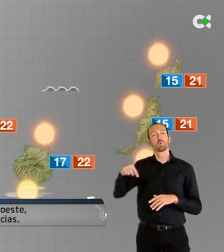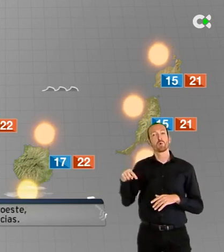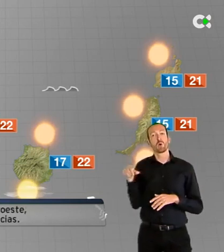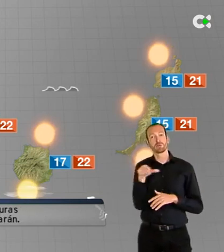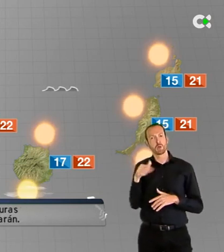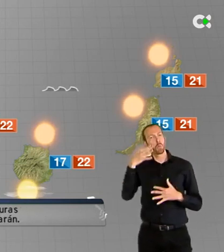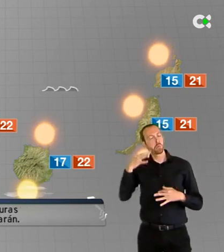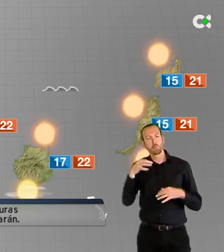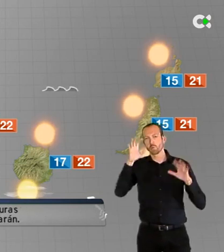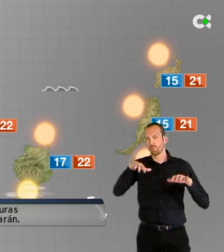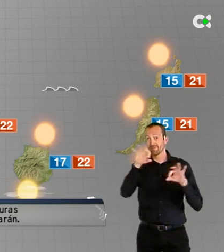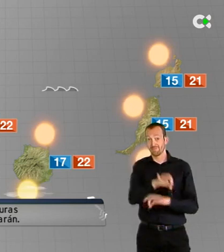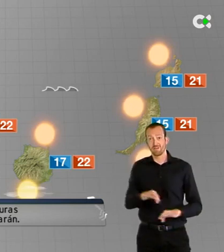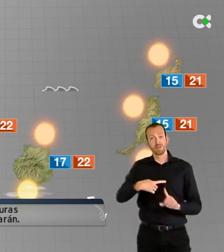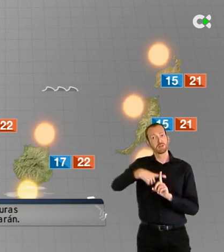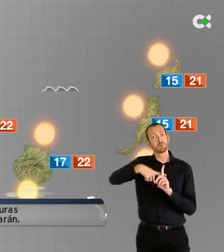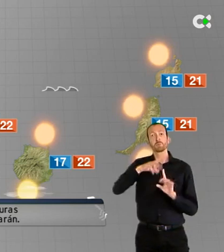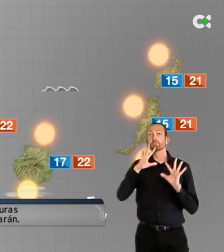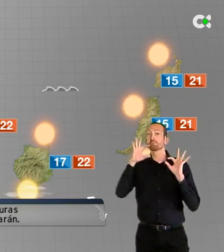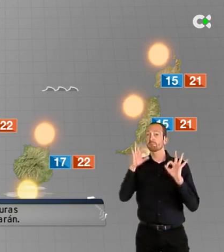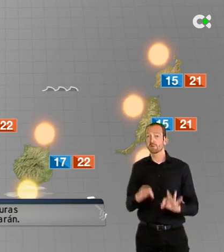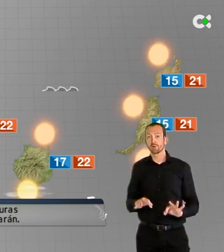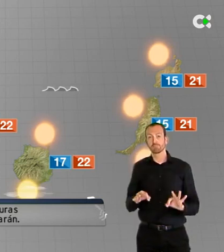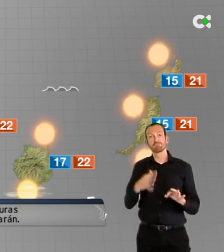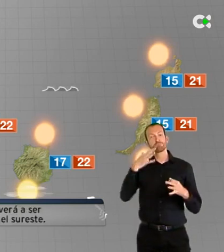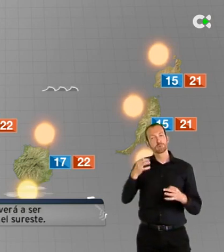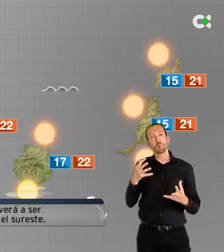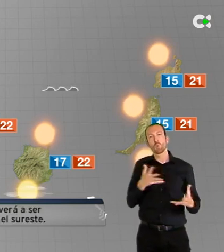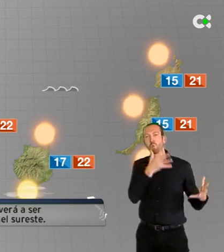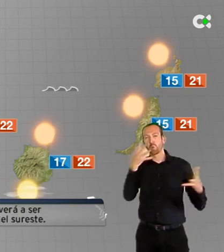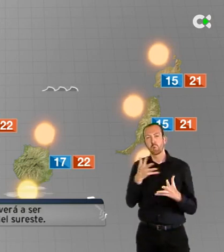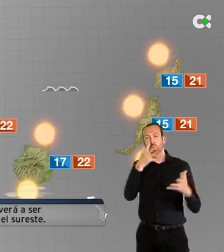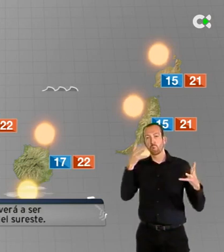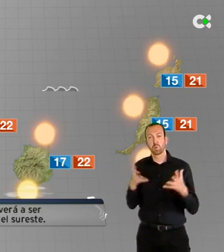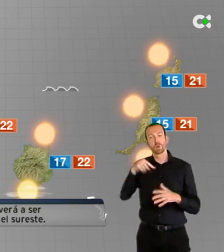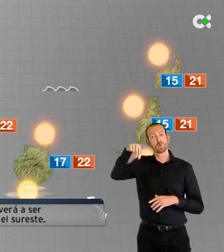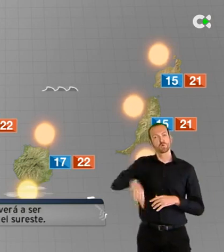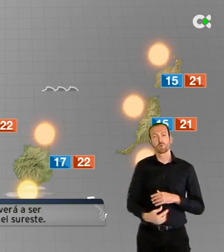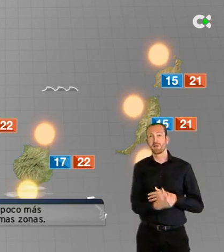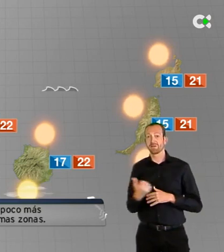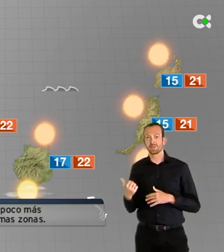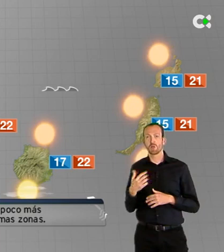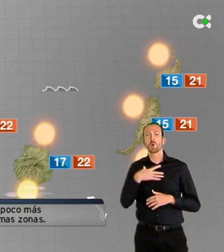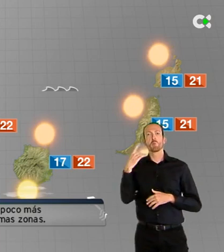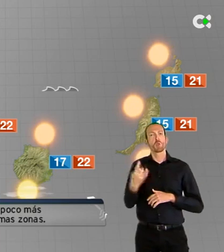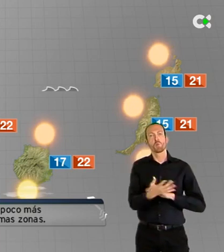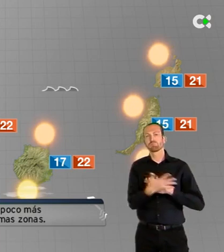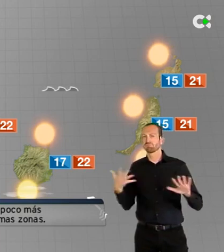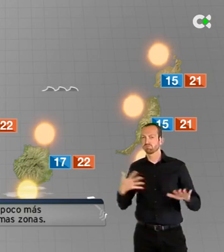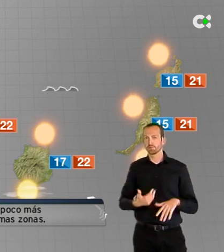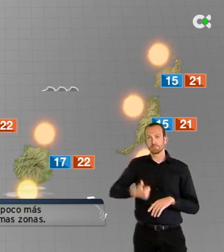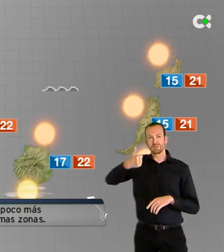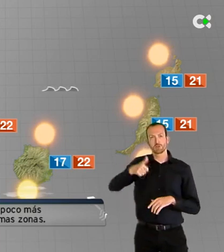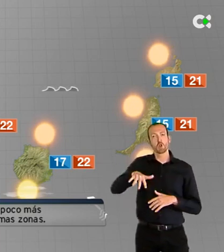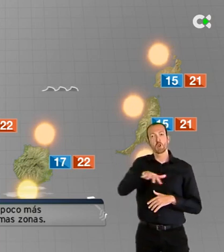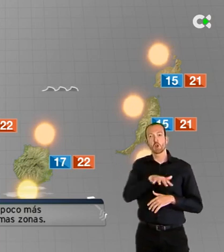consecuencias las temperaturas apenas cambiarán y el protagonista volverá a ser el viento racheado del sureste se intensificará un